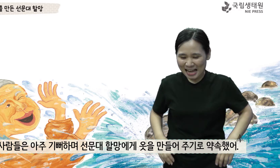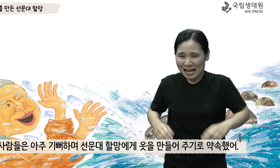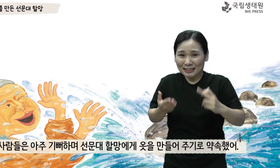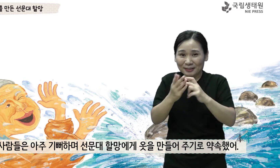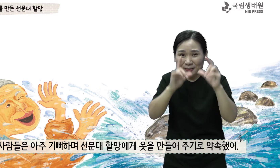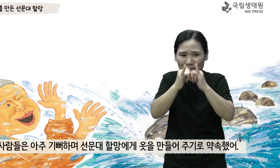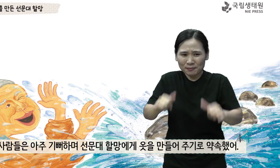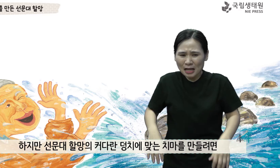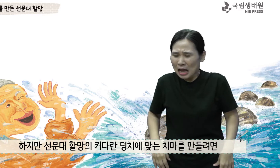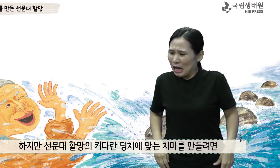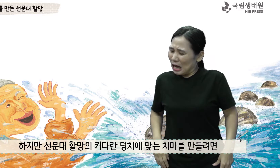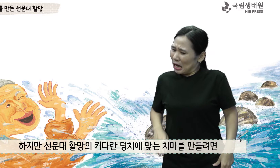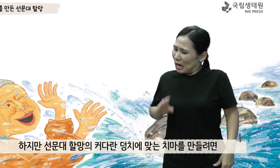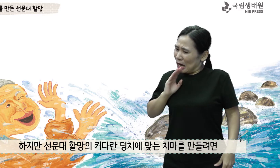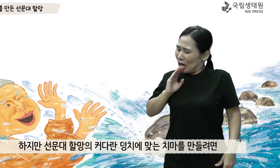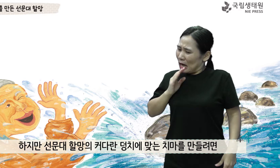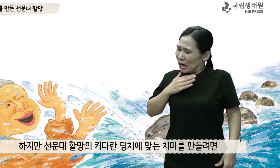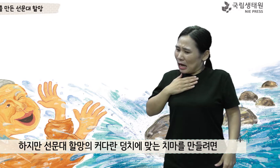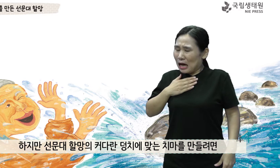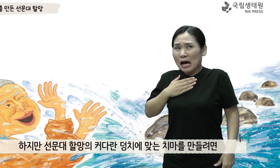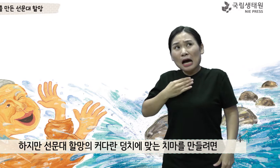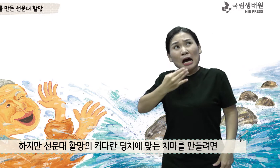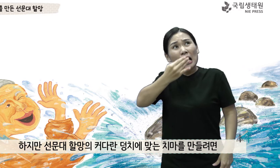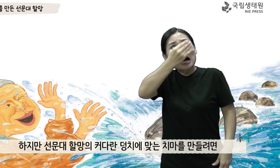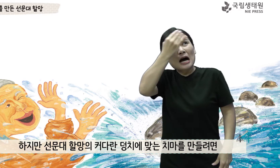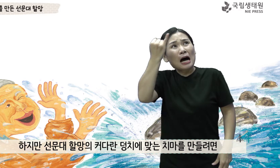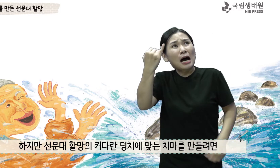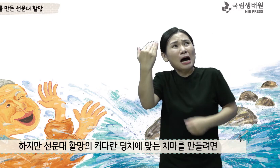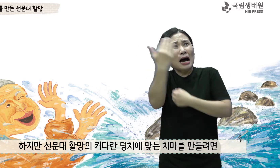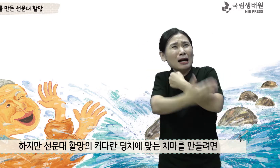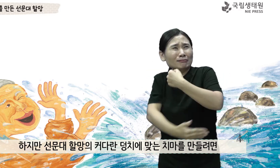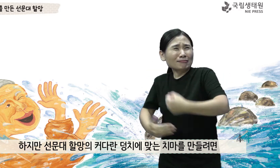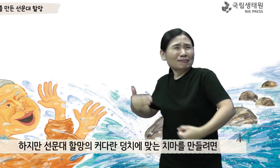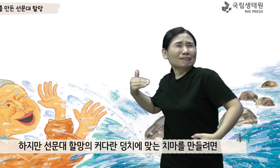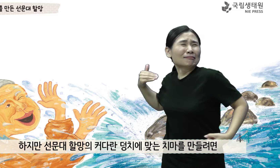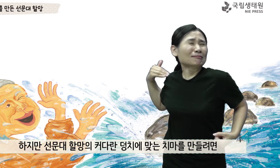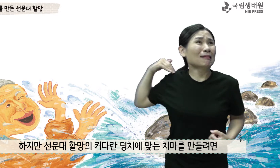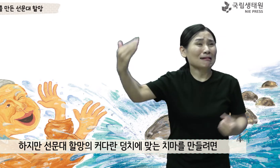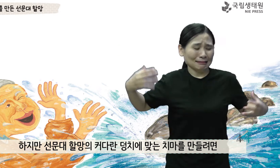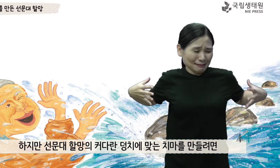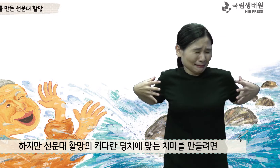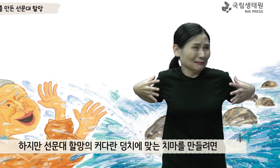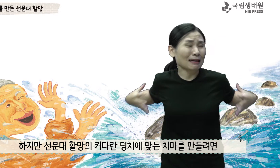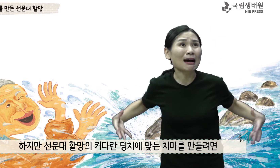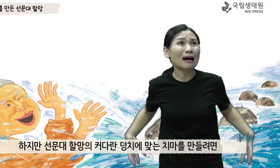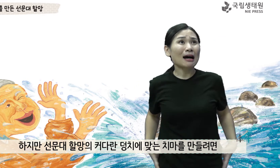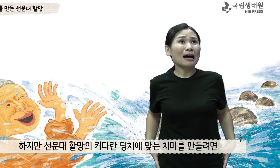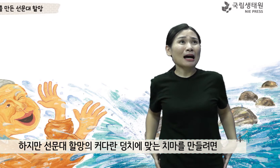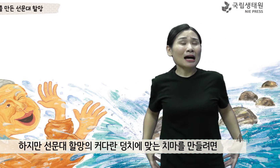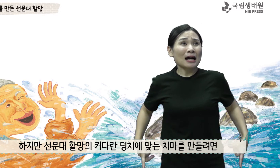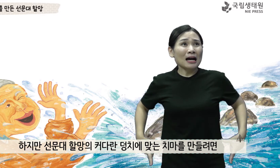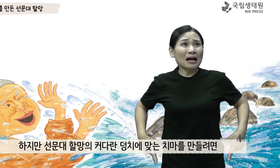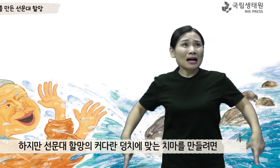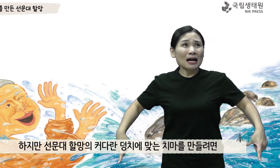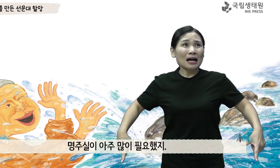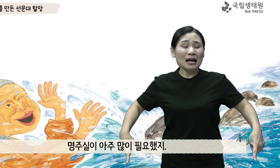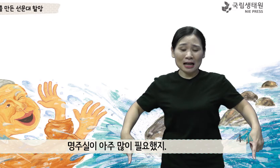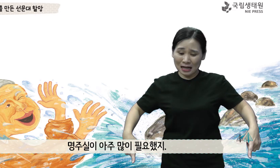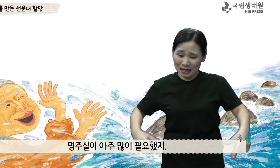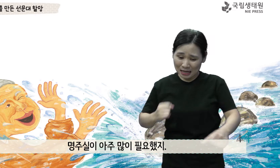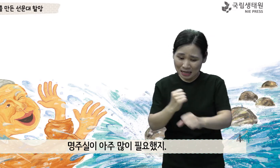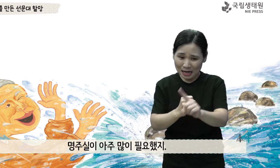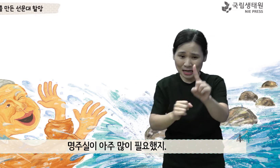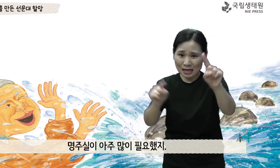섬문대 할망의 커다란 덩치에 맞는 치마를 만들려면 명주실이 아주 많이